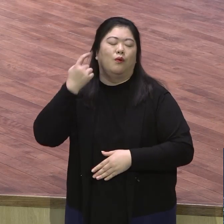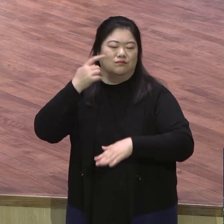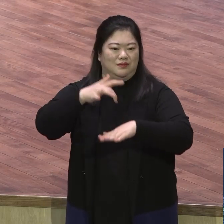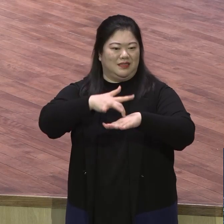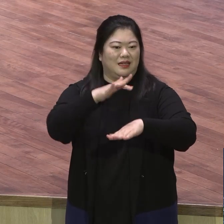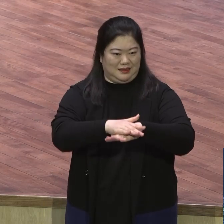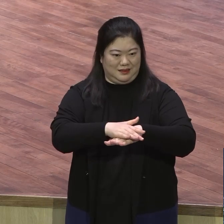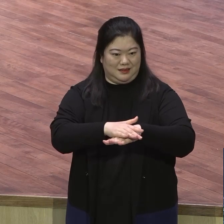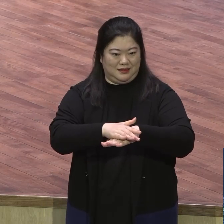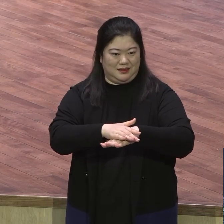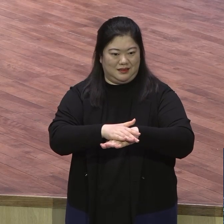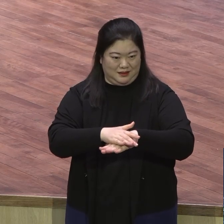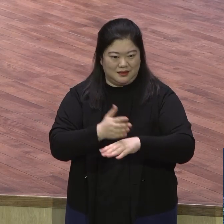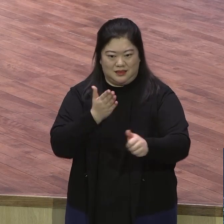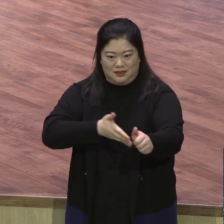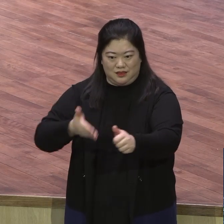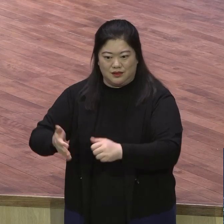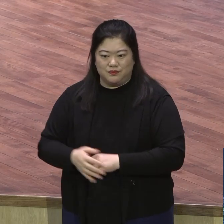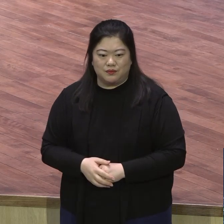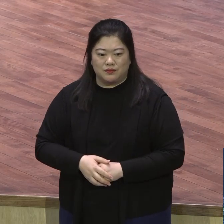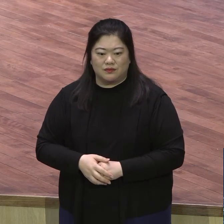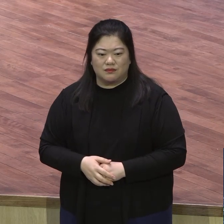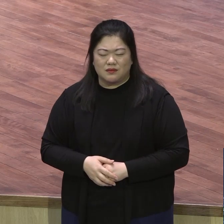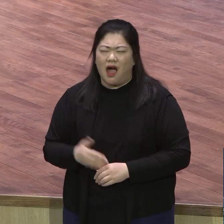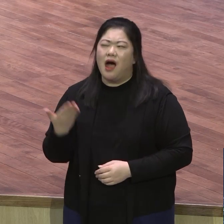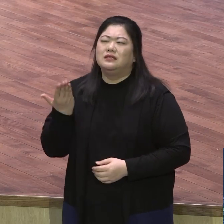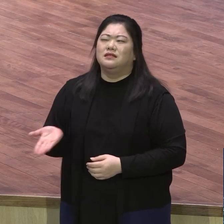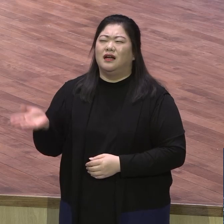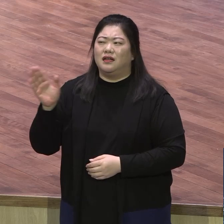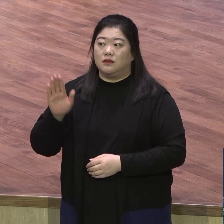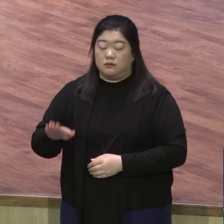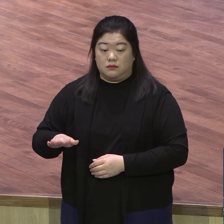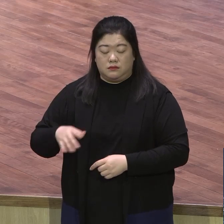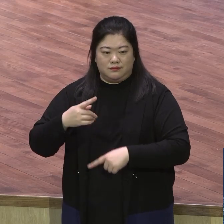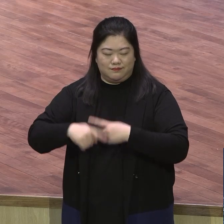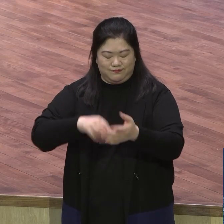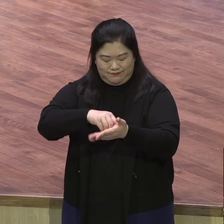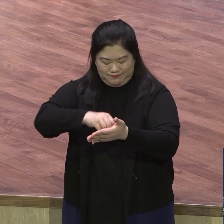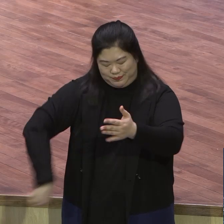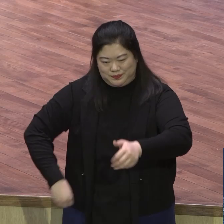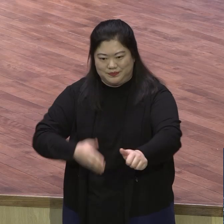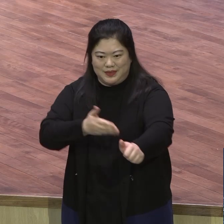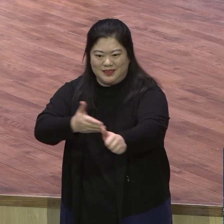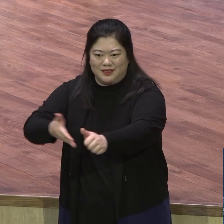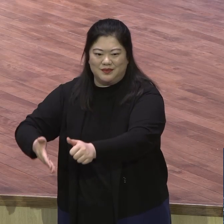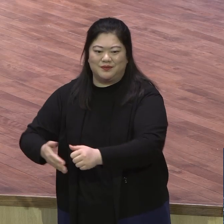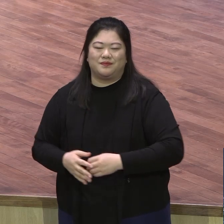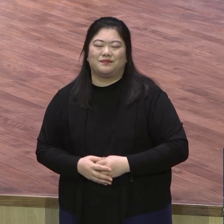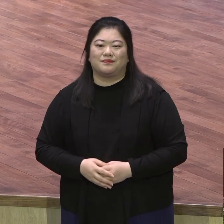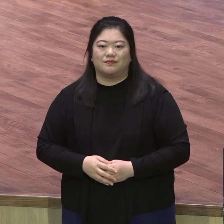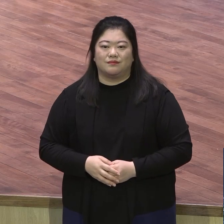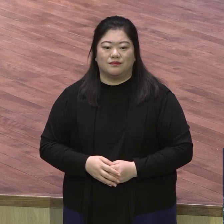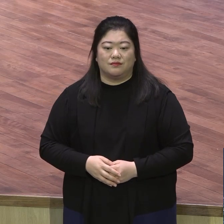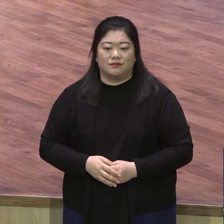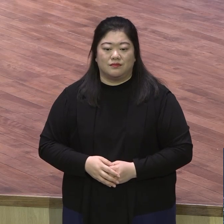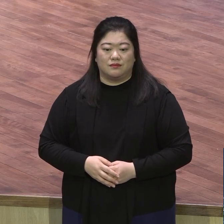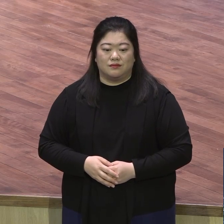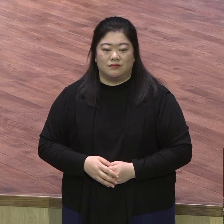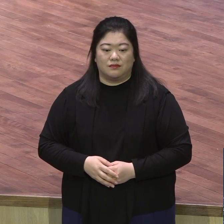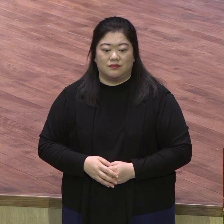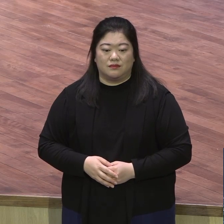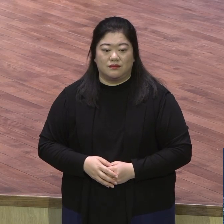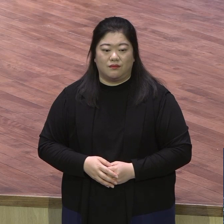이후 변명 내세우면 이미 안된다니까요. 보금체질 간단한 말이 아니에요.